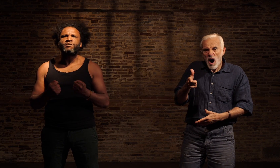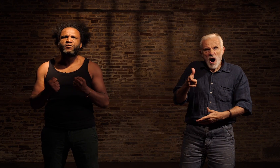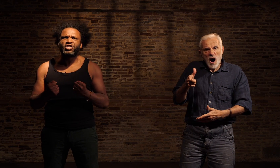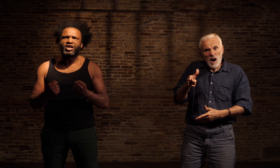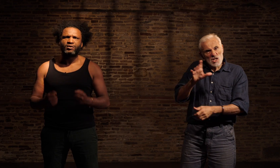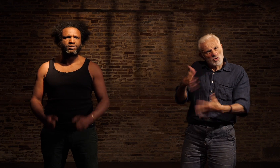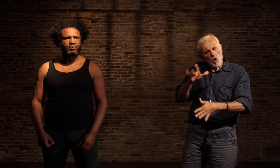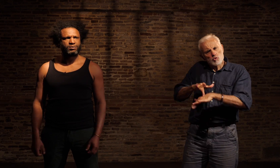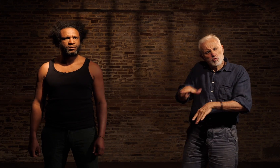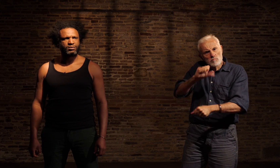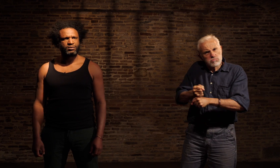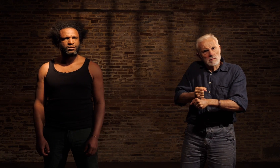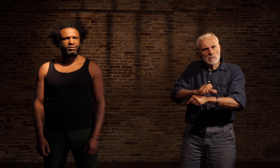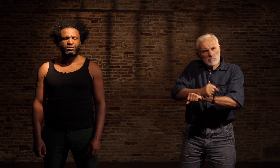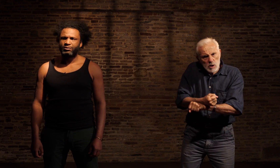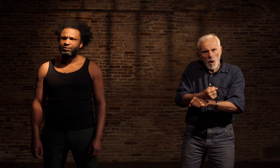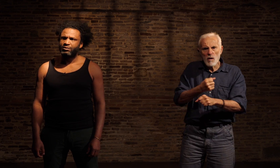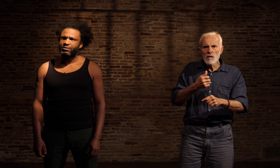condamnés fiche et